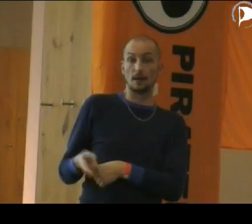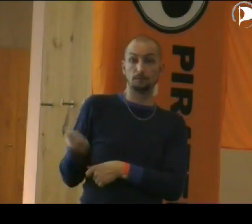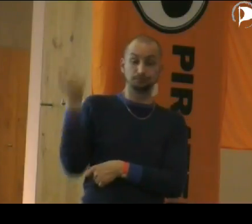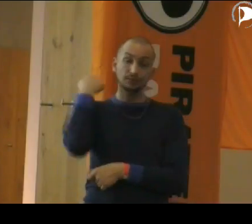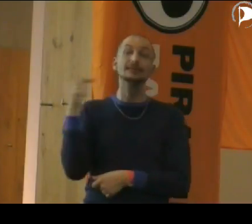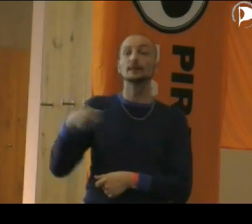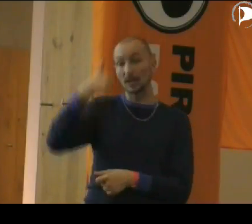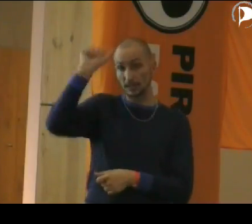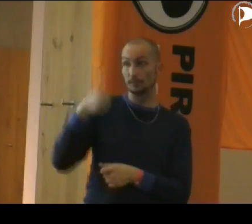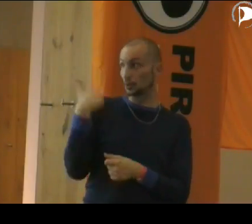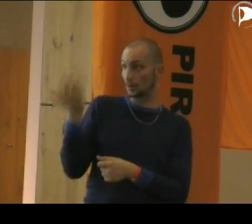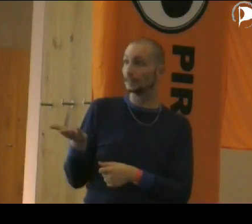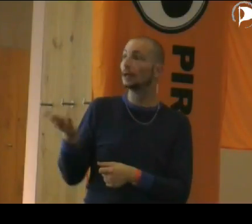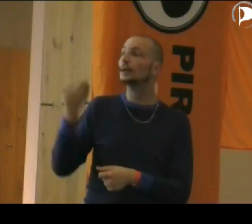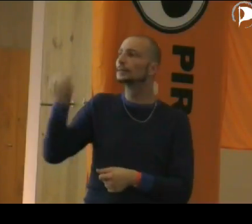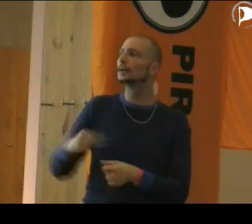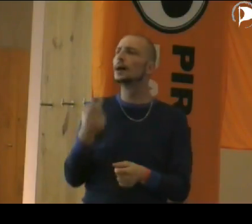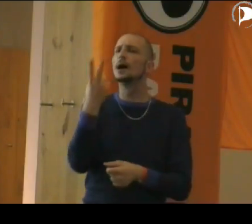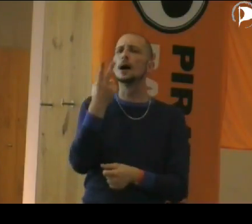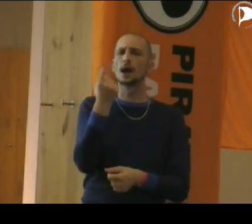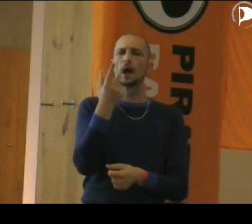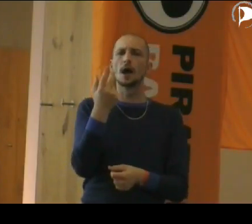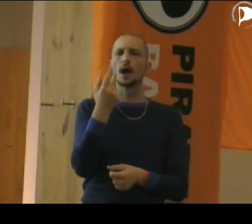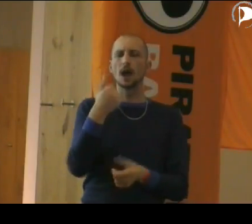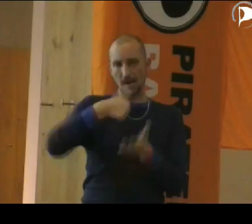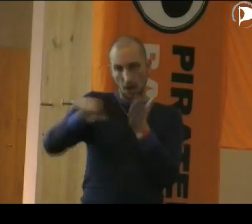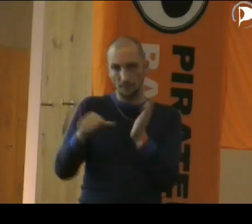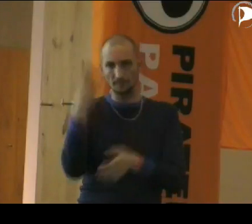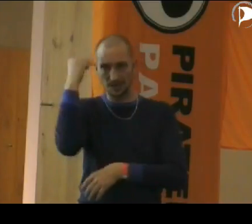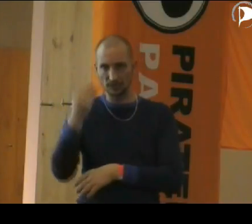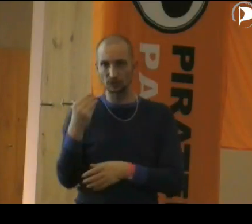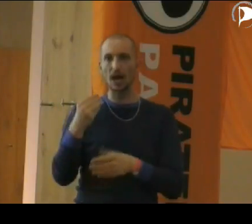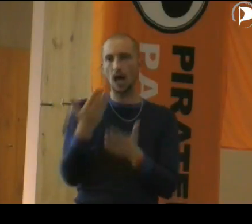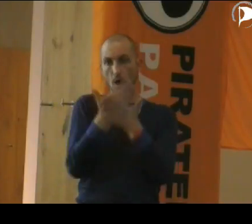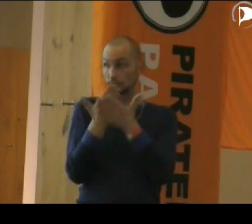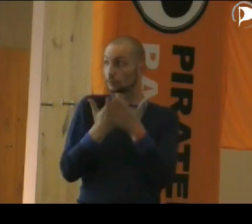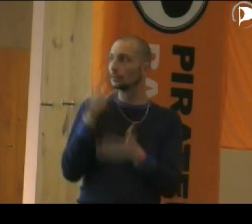du langjährige kaufmännische ausbildung genossen hat jaffé sanieren